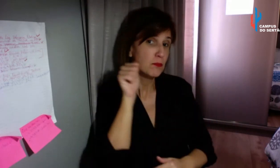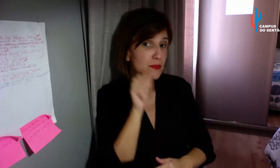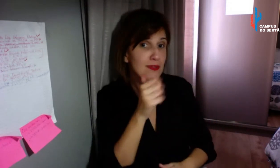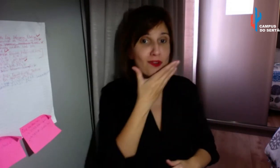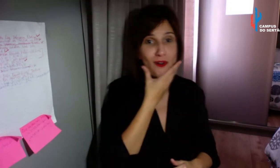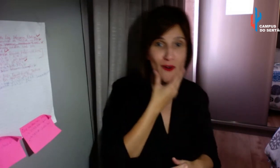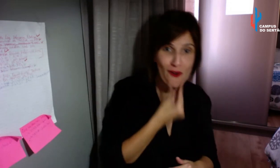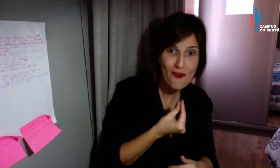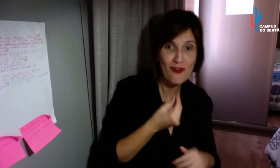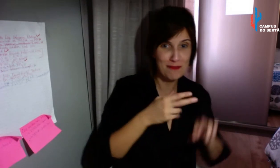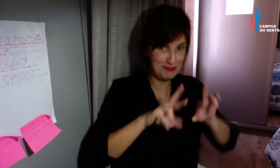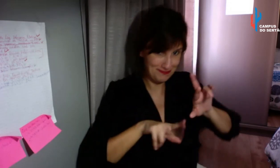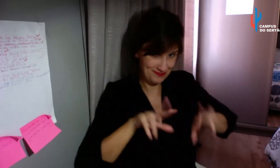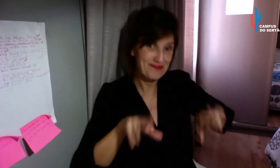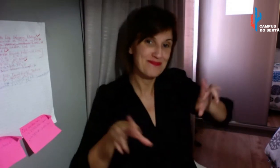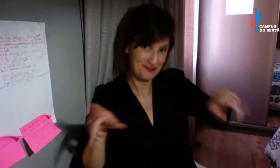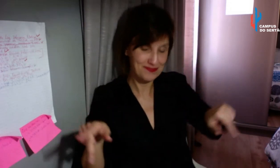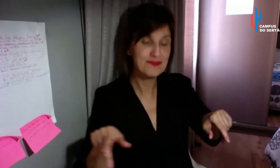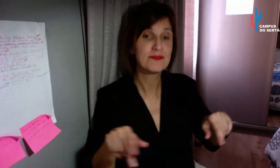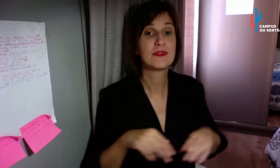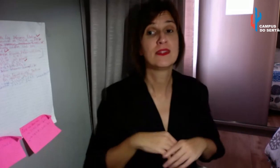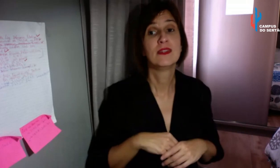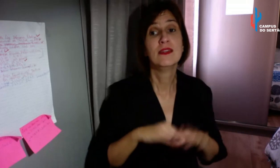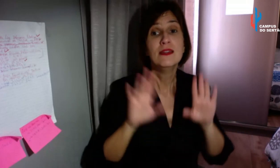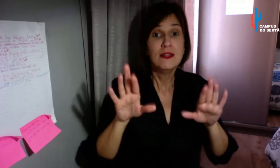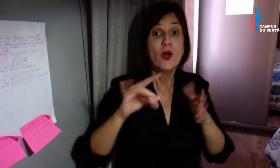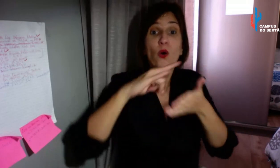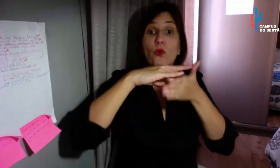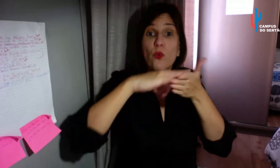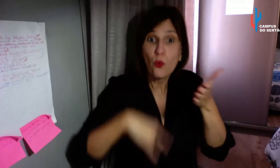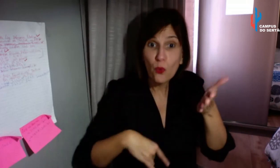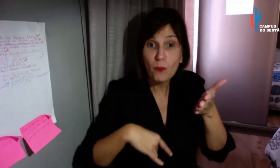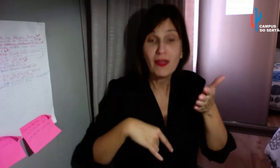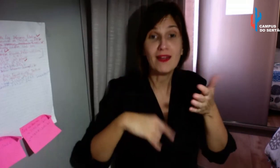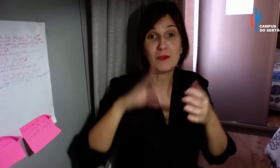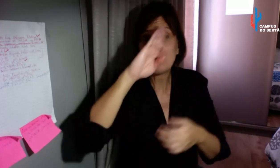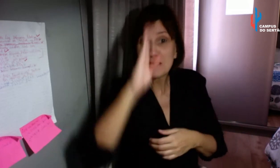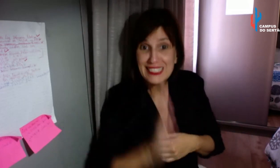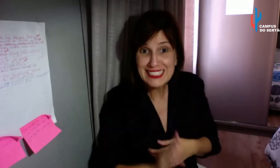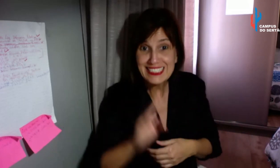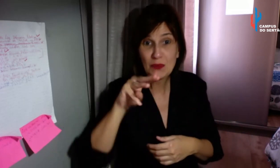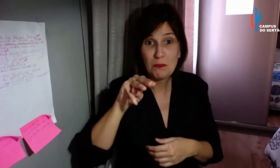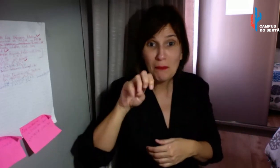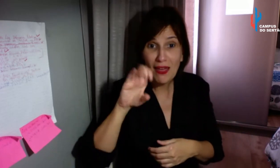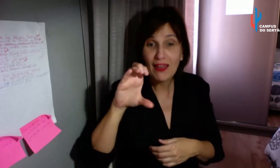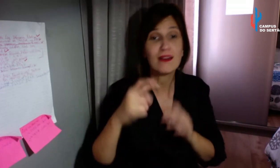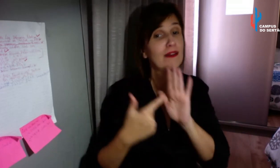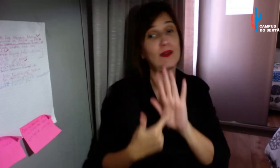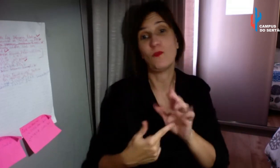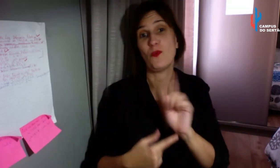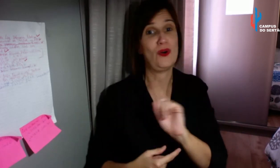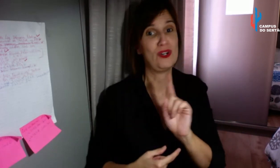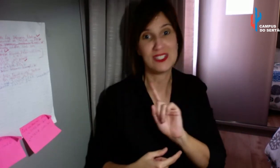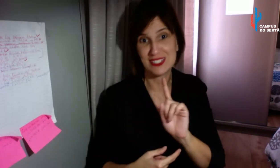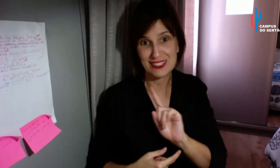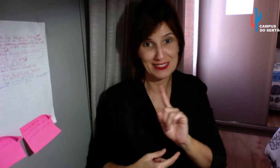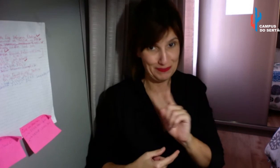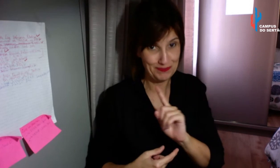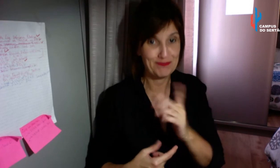ser acima de 8 alunos para que tenham contato e que tenham também questões de gênero garantidas.